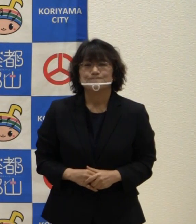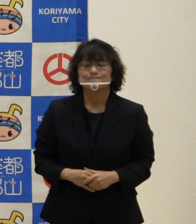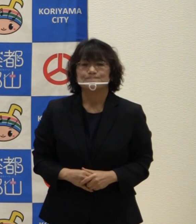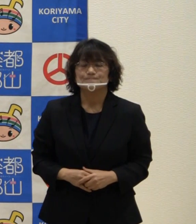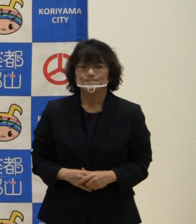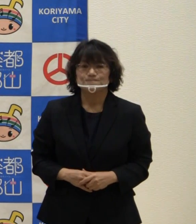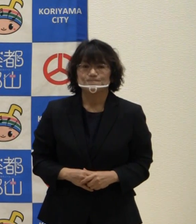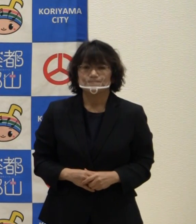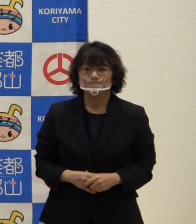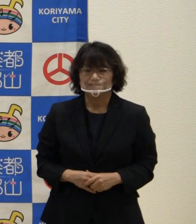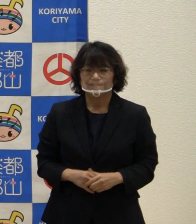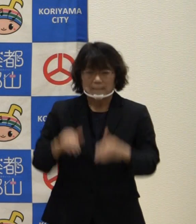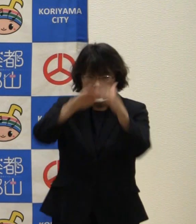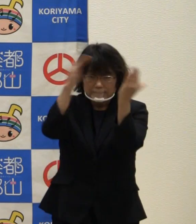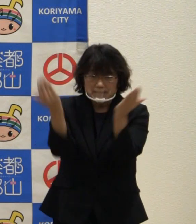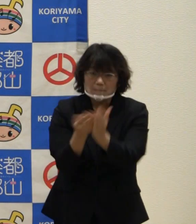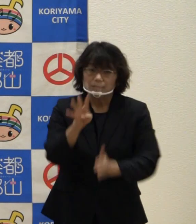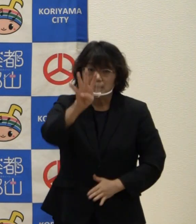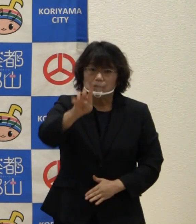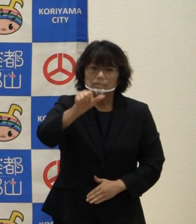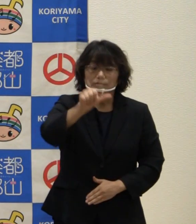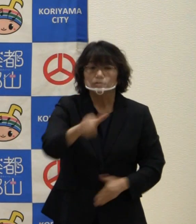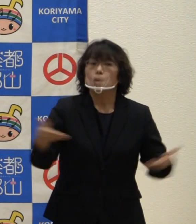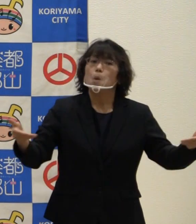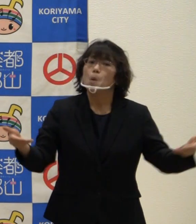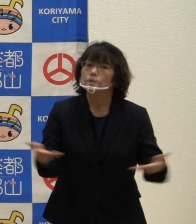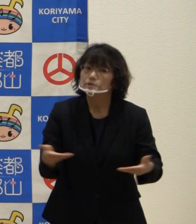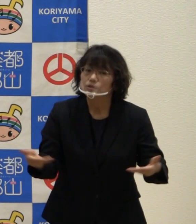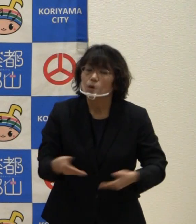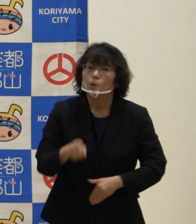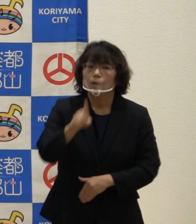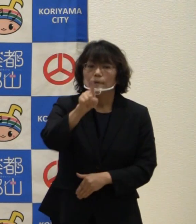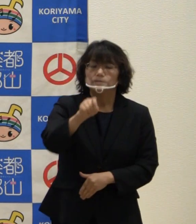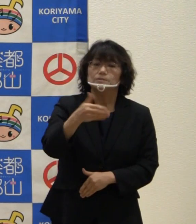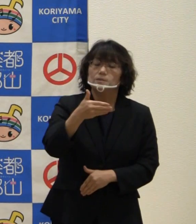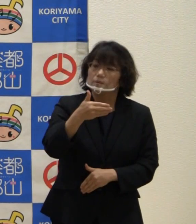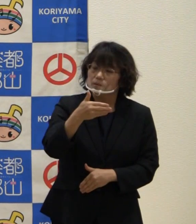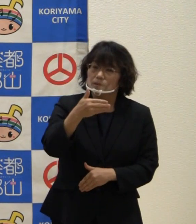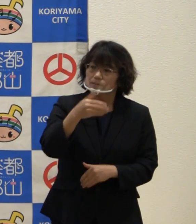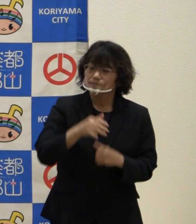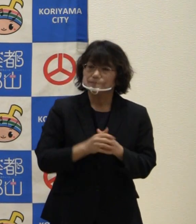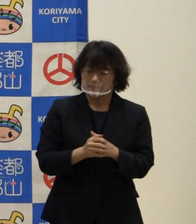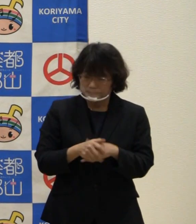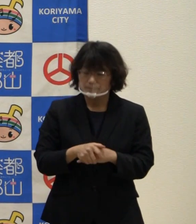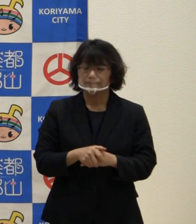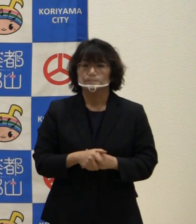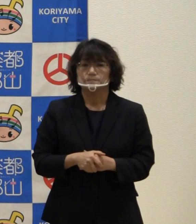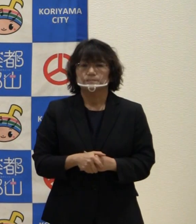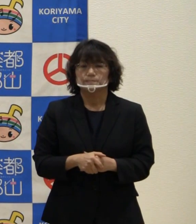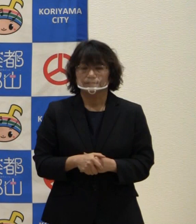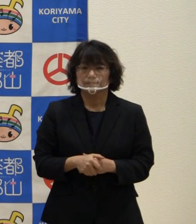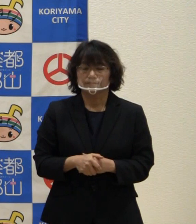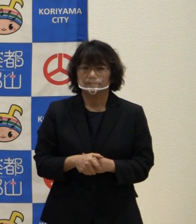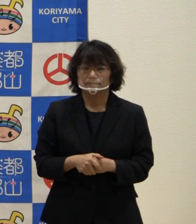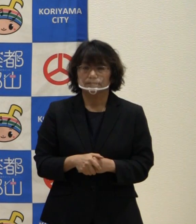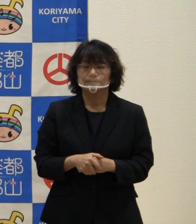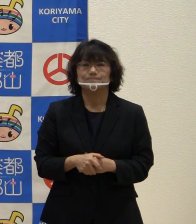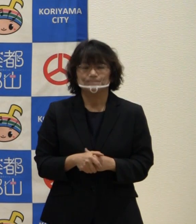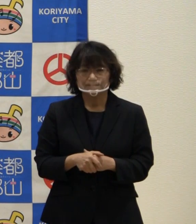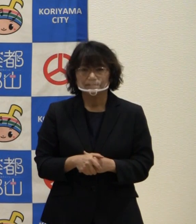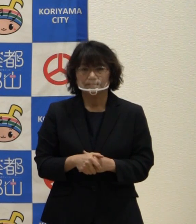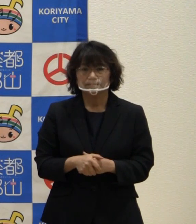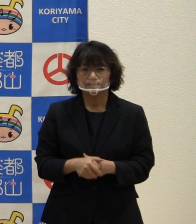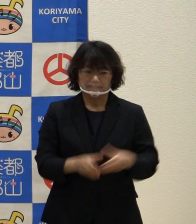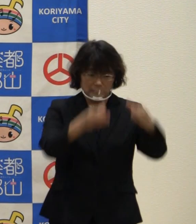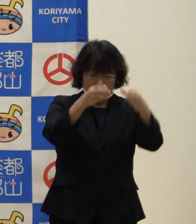全45事業で19億1549万円を予定して計上しております。で